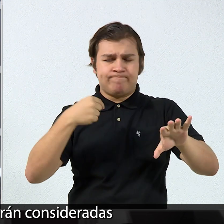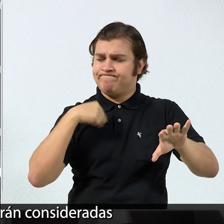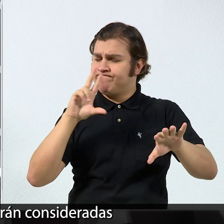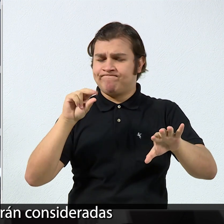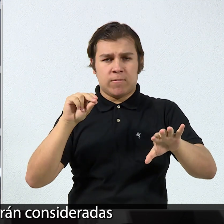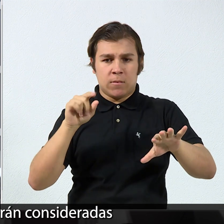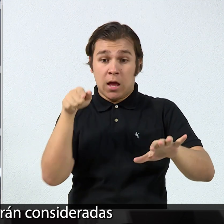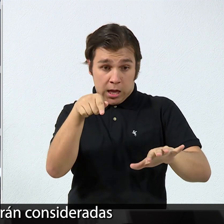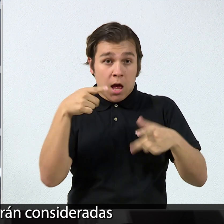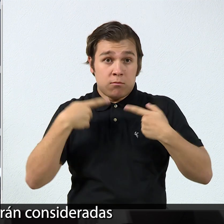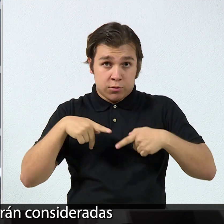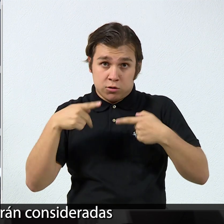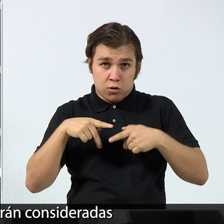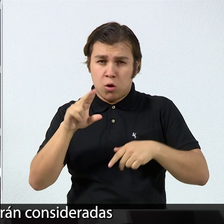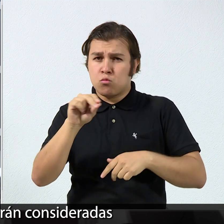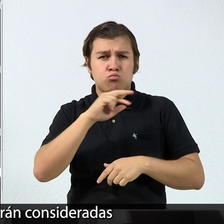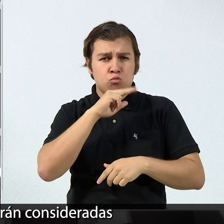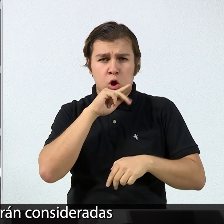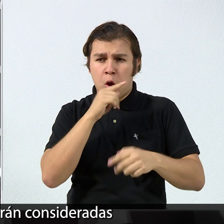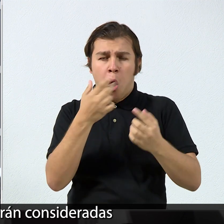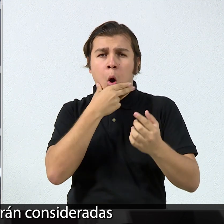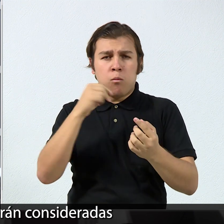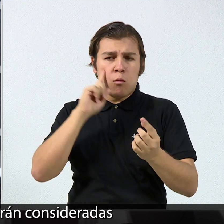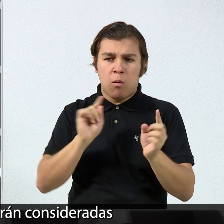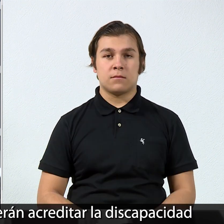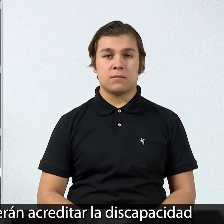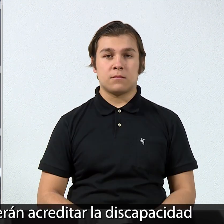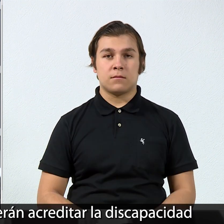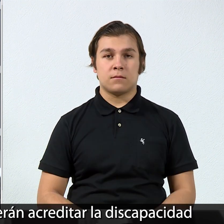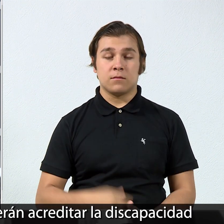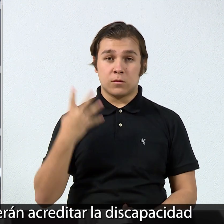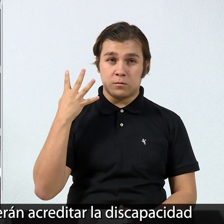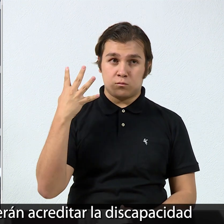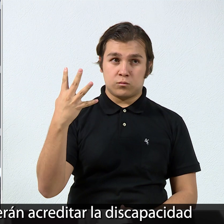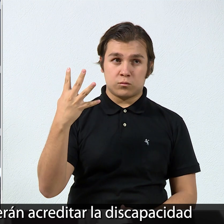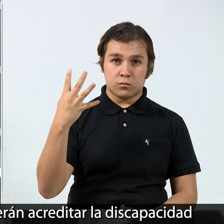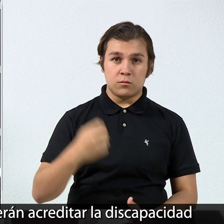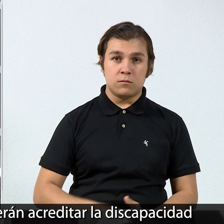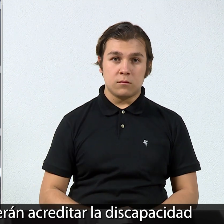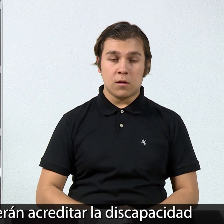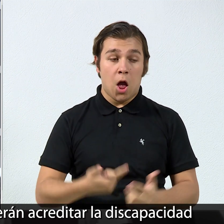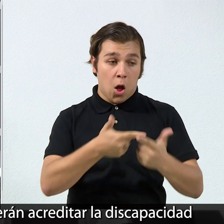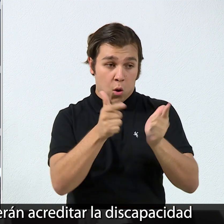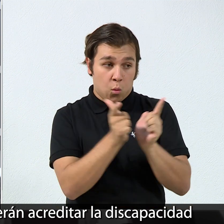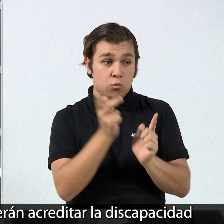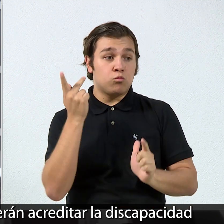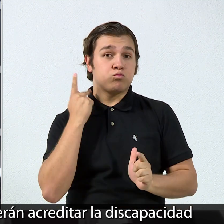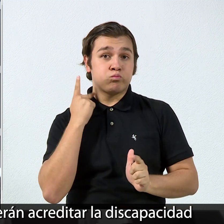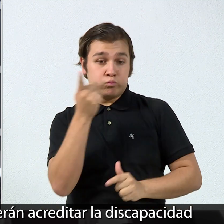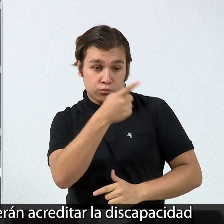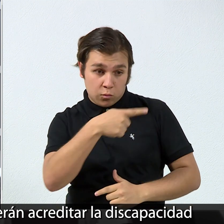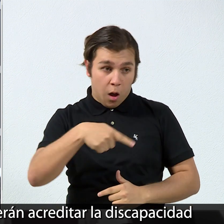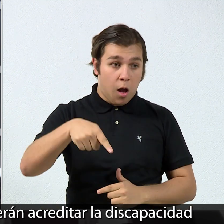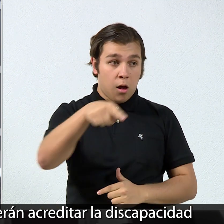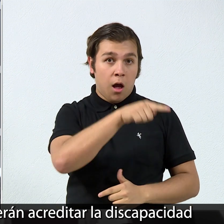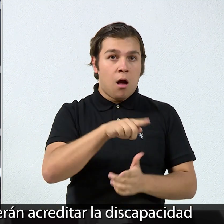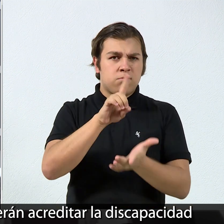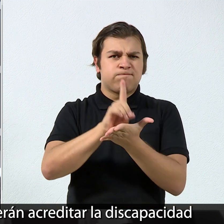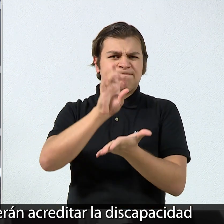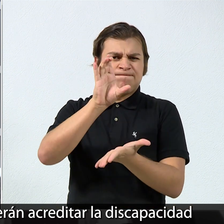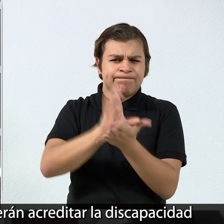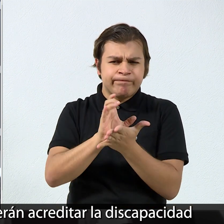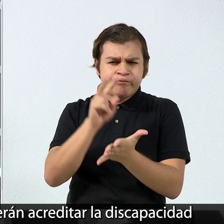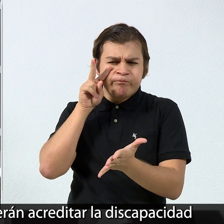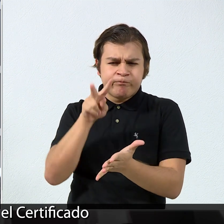serán consideradas en alguno de los géneros. 4. Los partidos políticos deberán acreditar la discapacidad de